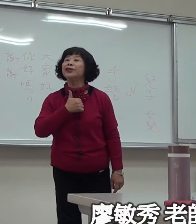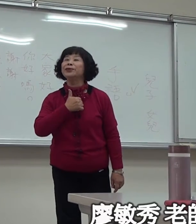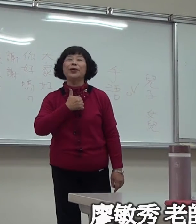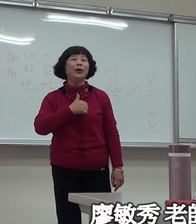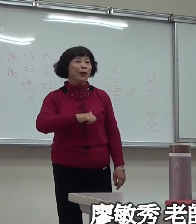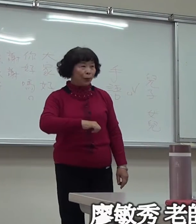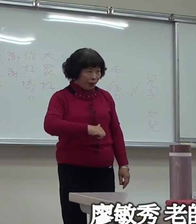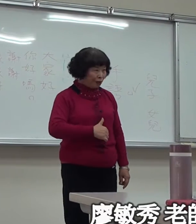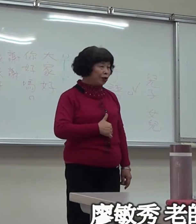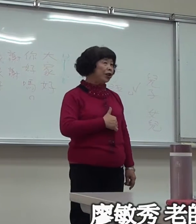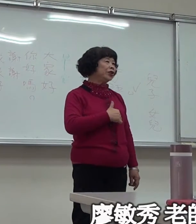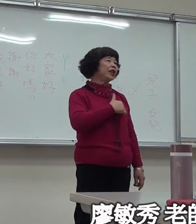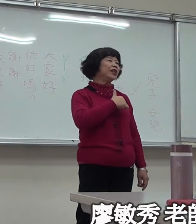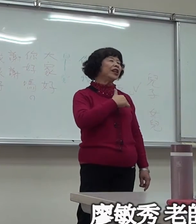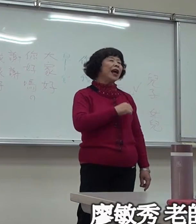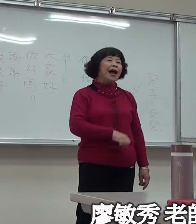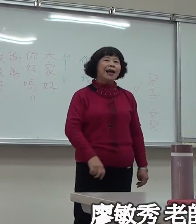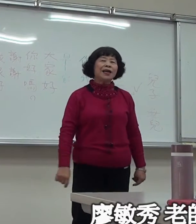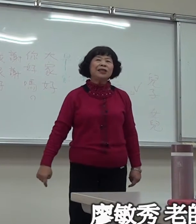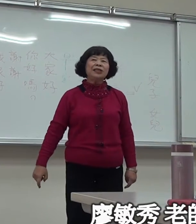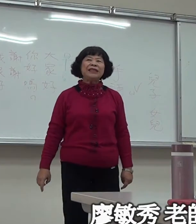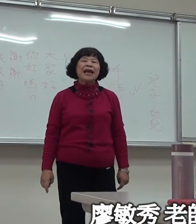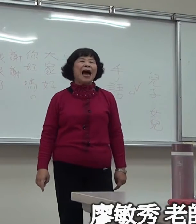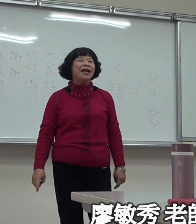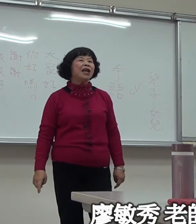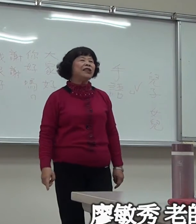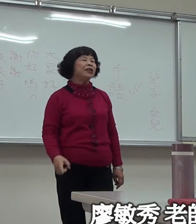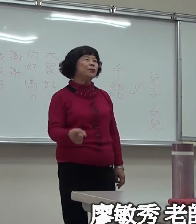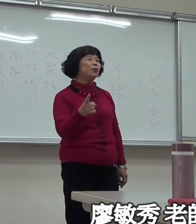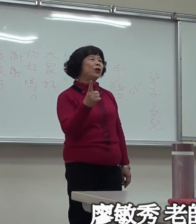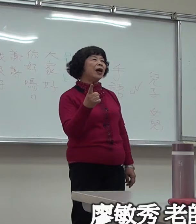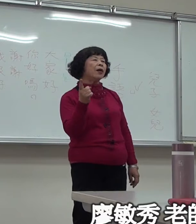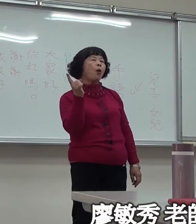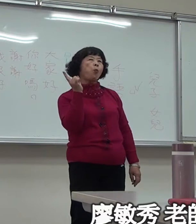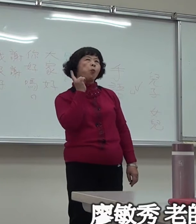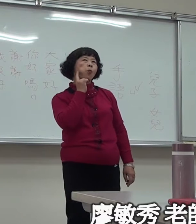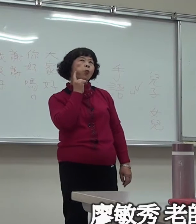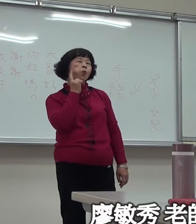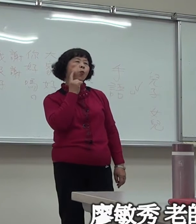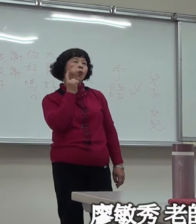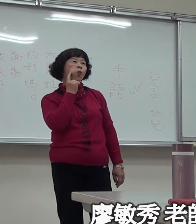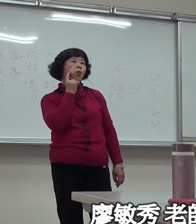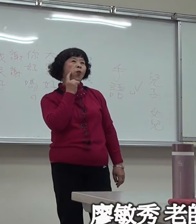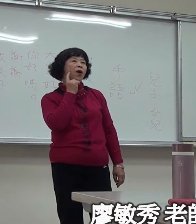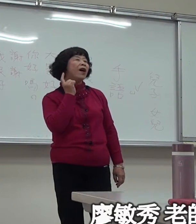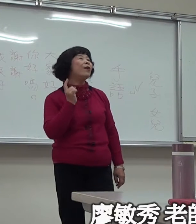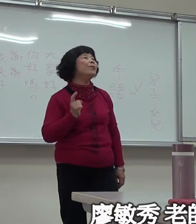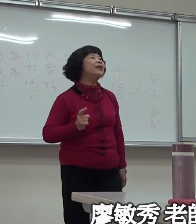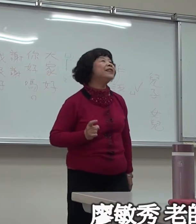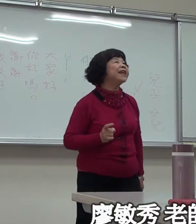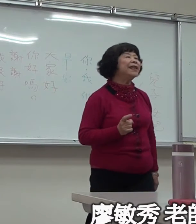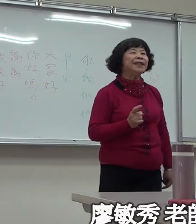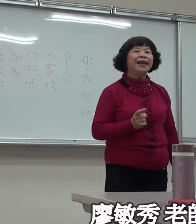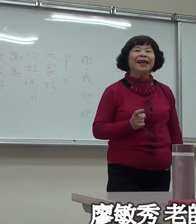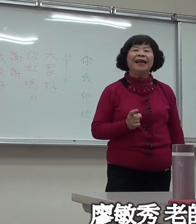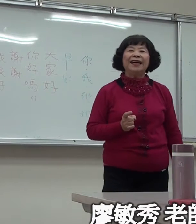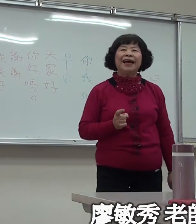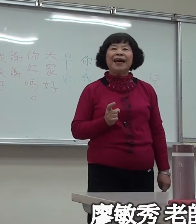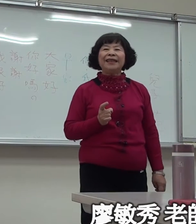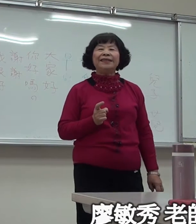不对？我很真诚。那，啊，可是假呢？假就不一样了。好，我们以前啊，以前